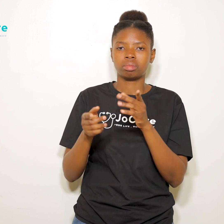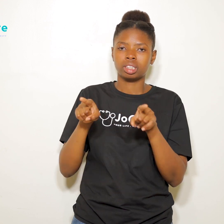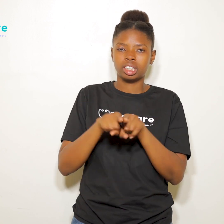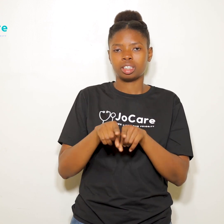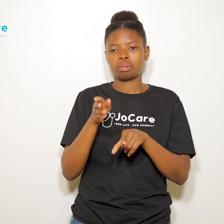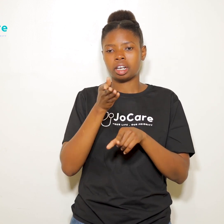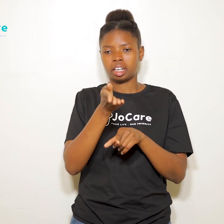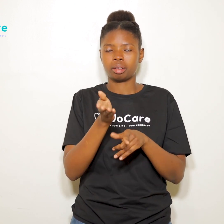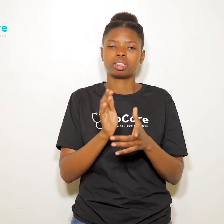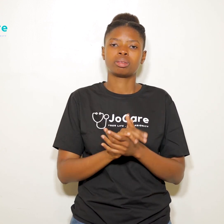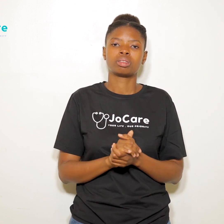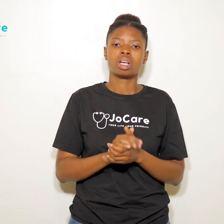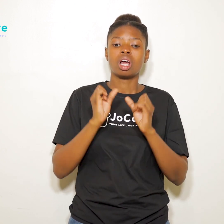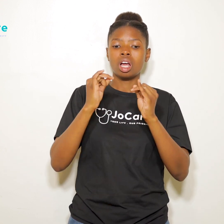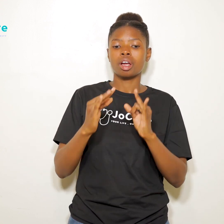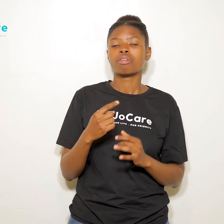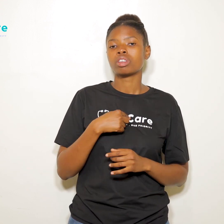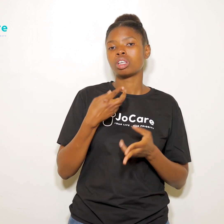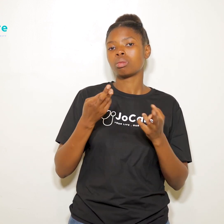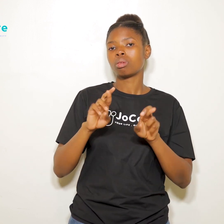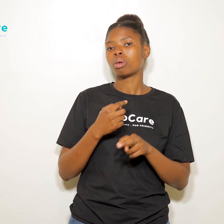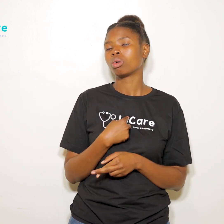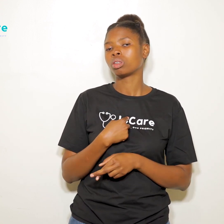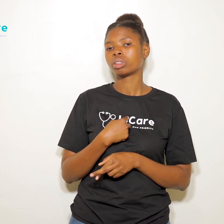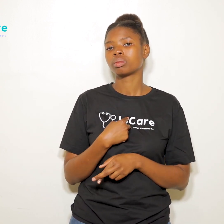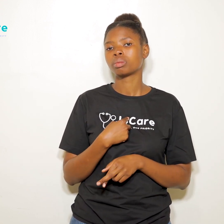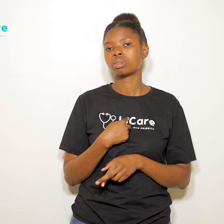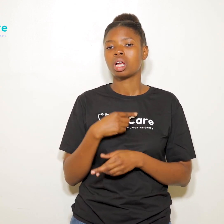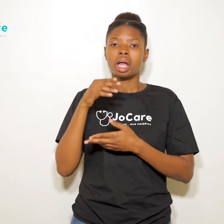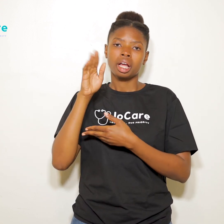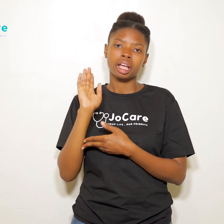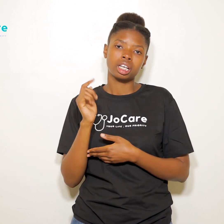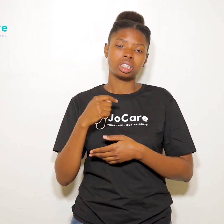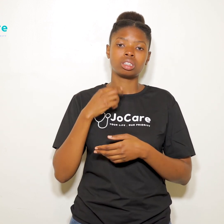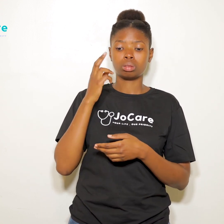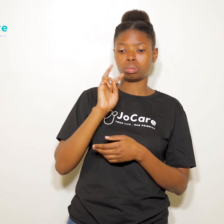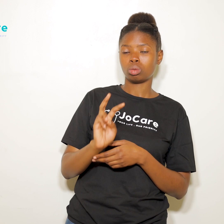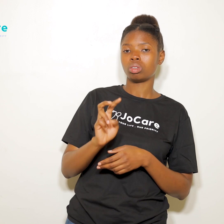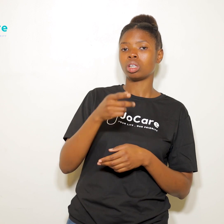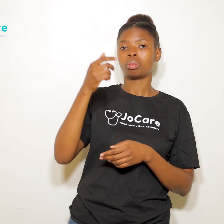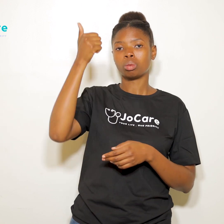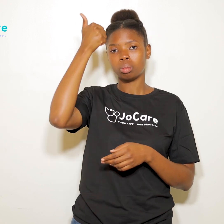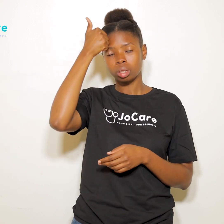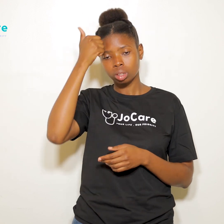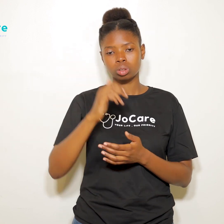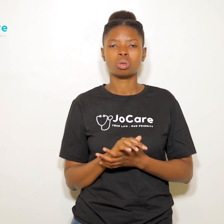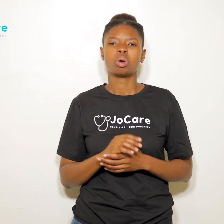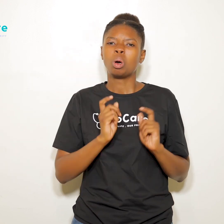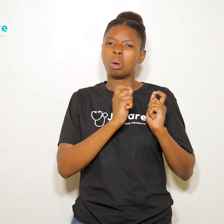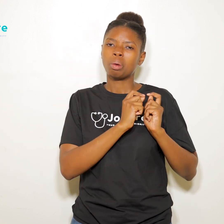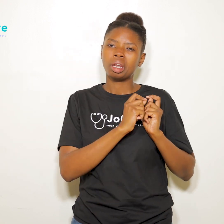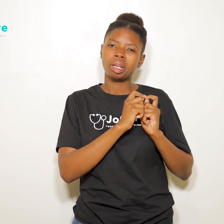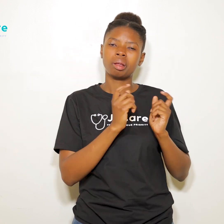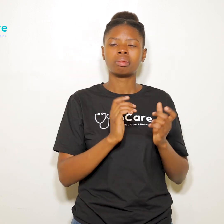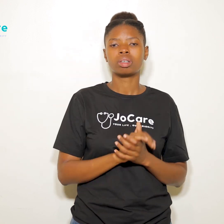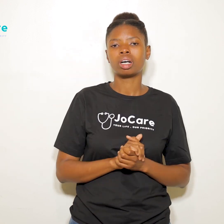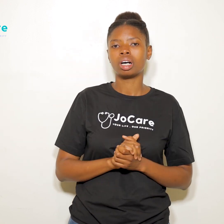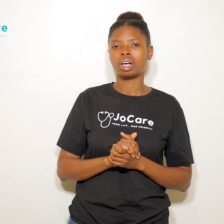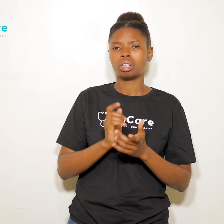Ngenda iyo bimbayeho nka ovulation inshuro nyinshi mbona ibyo bimenyetso, kuribwa, guhindagurika